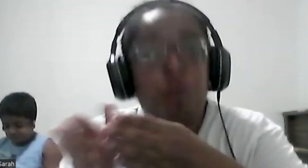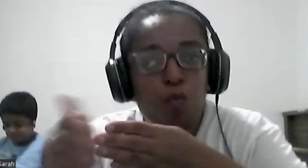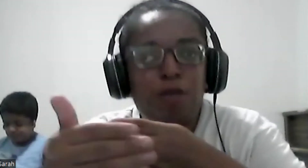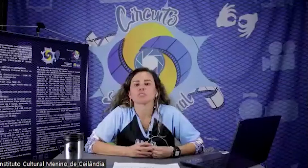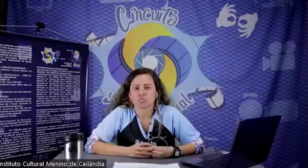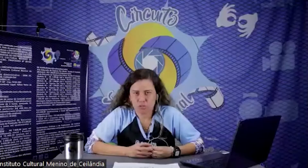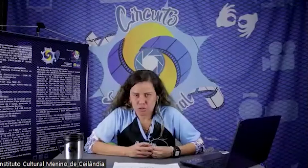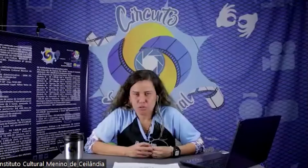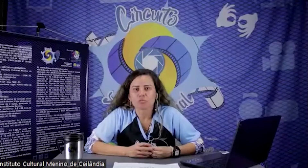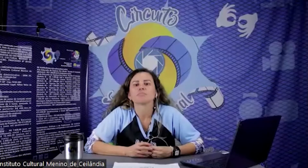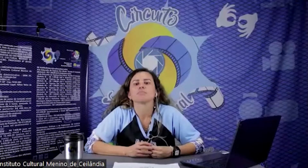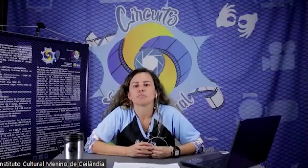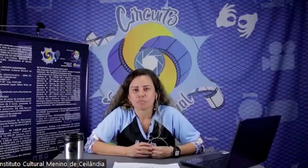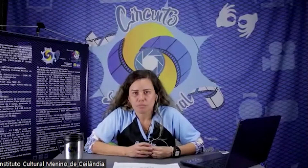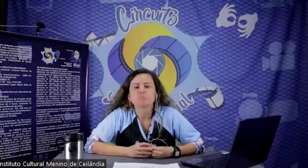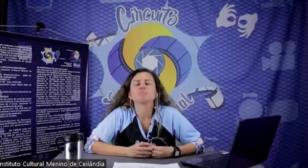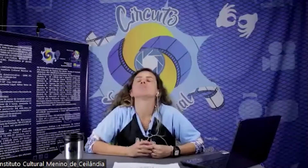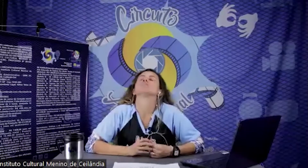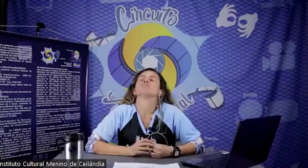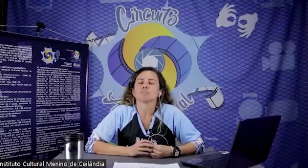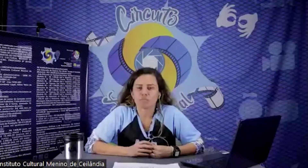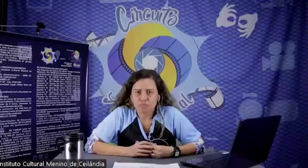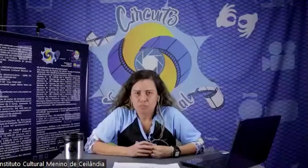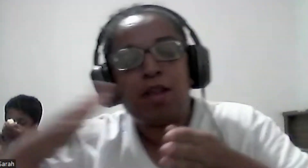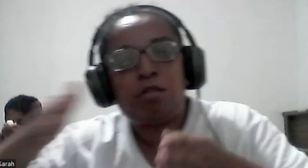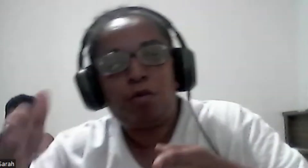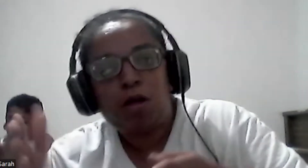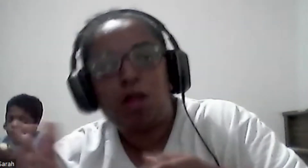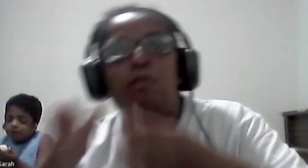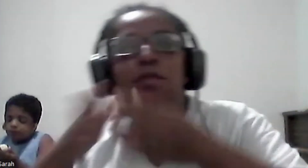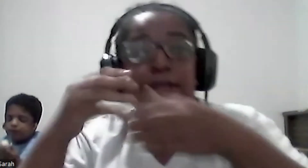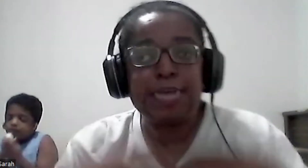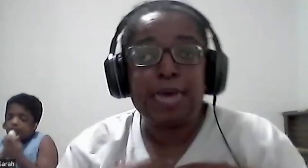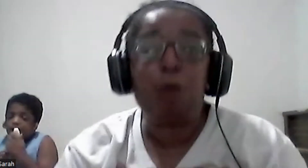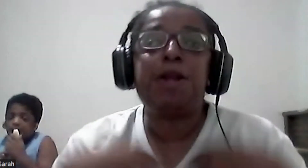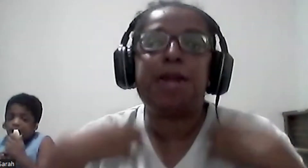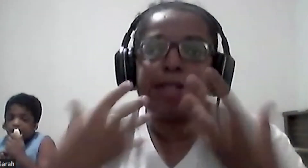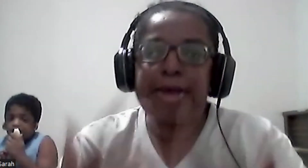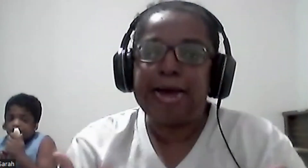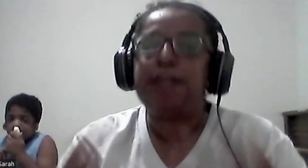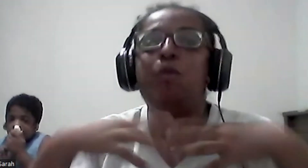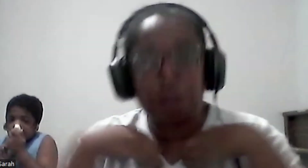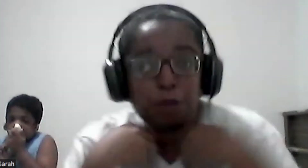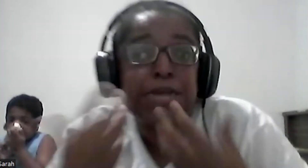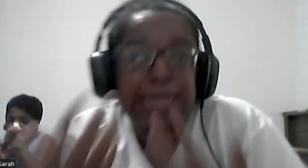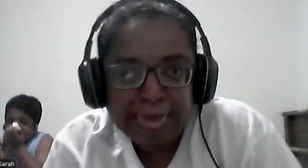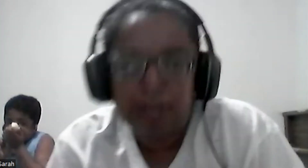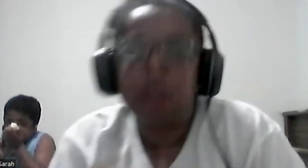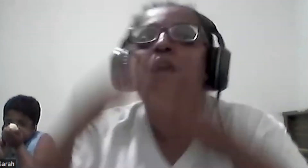fui. Leitura Isso. labial, oralização. Quando eu tivesse 18 anos, se eu me interessasse ou se eu quisesse,